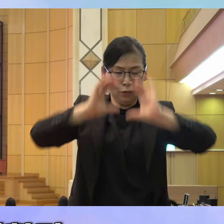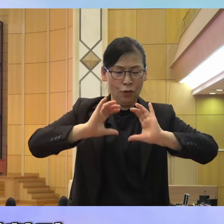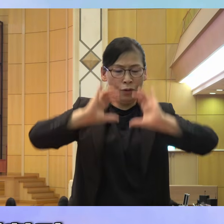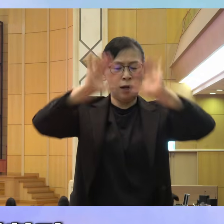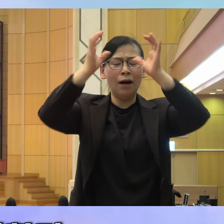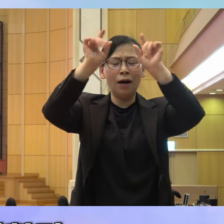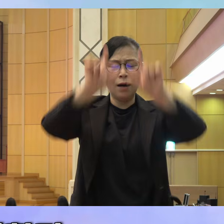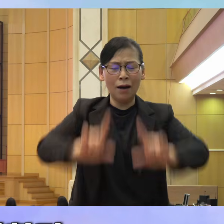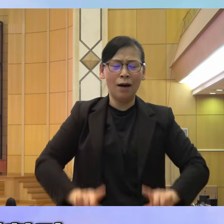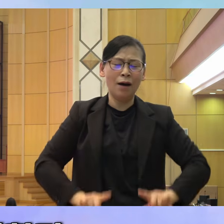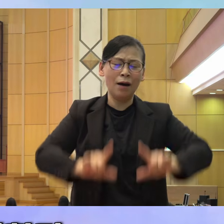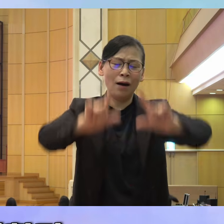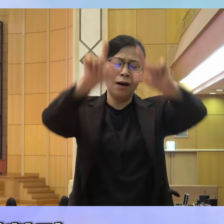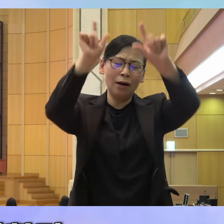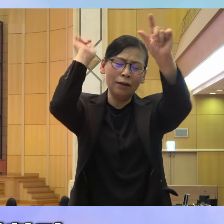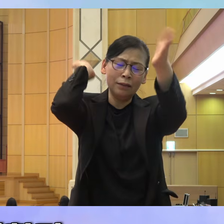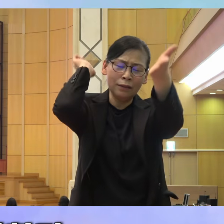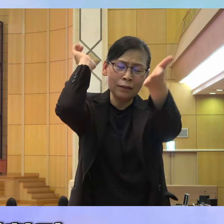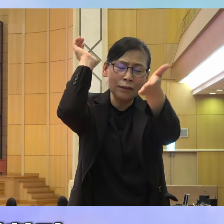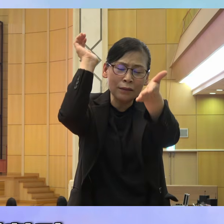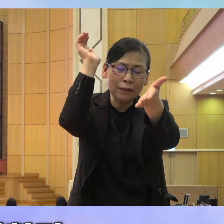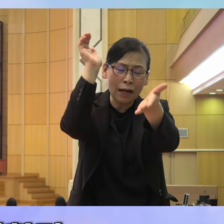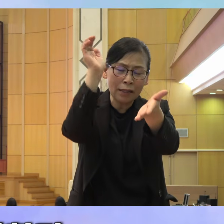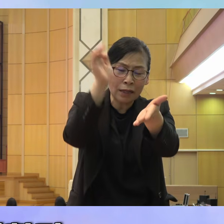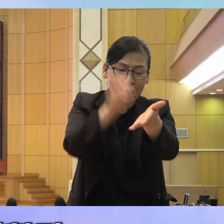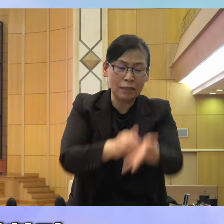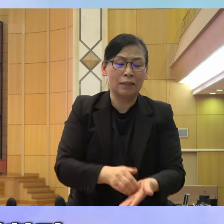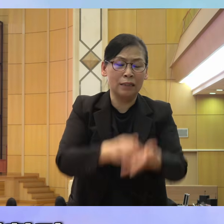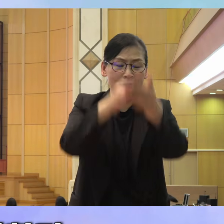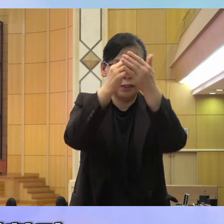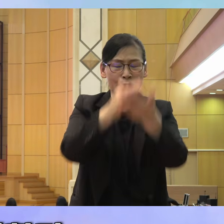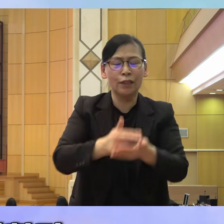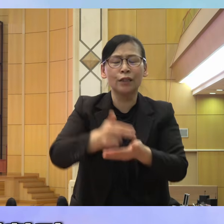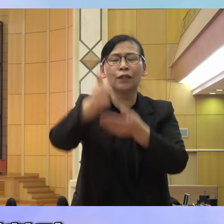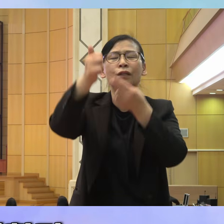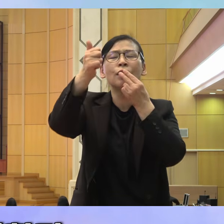천국 가는 그날까지